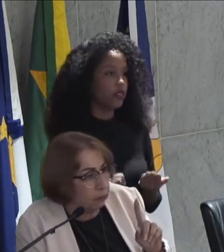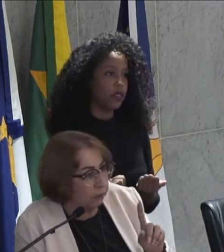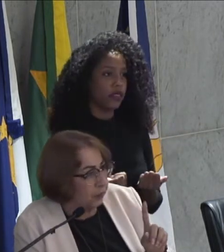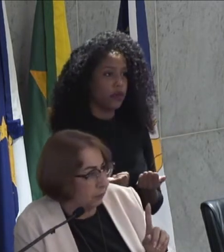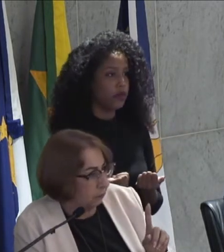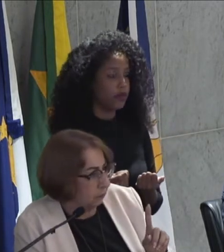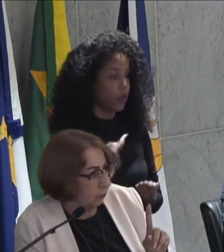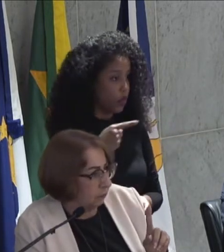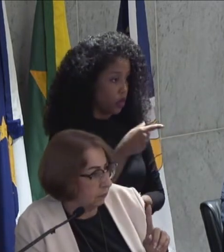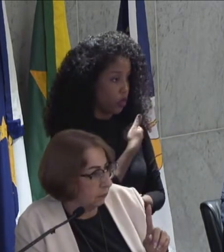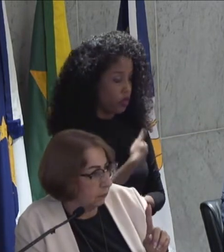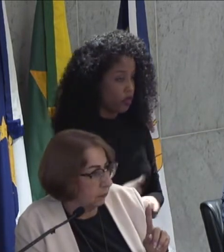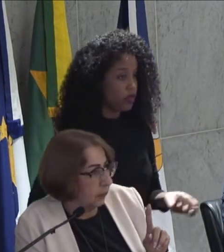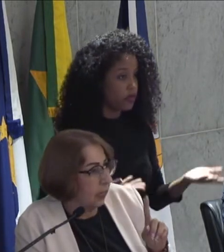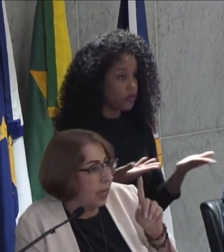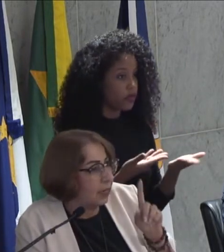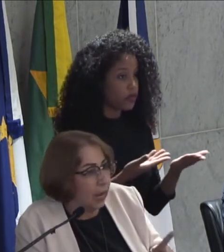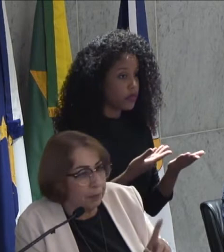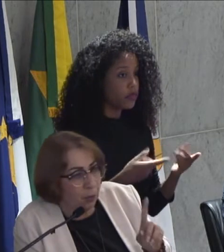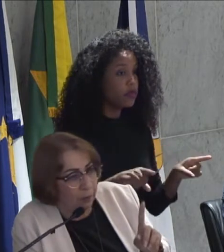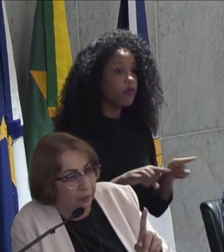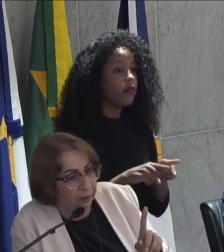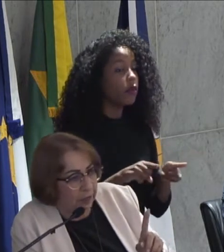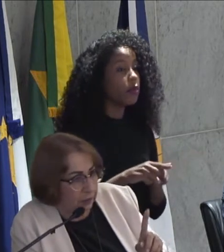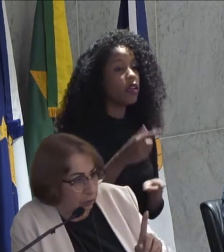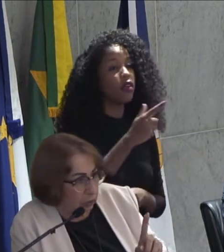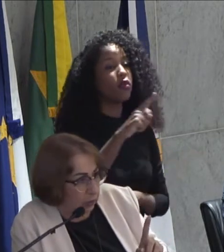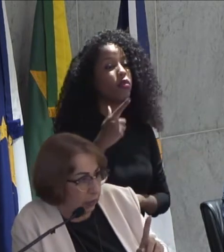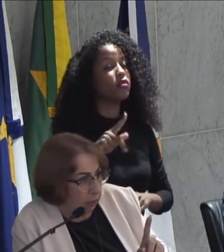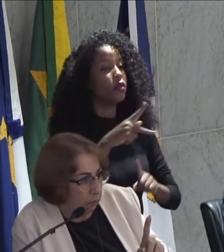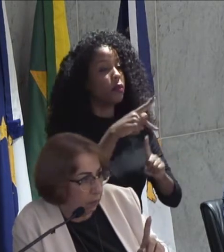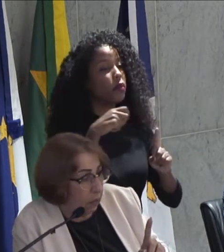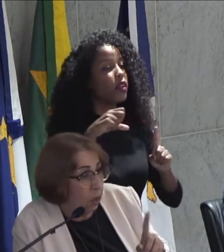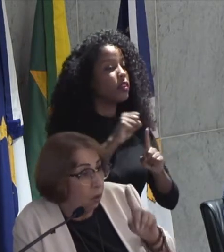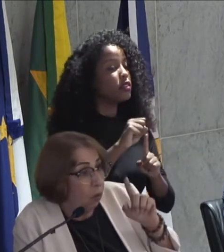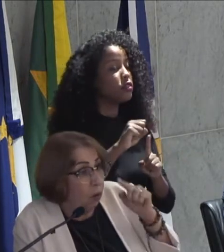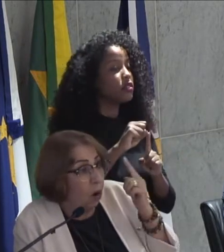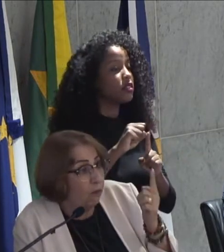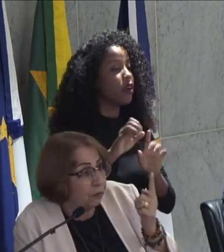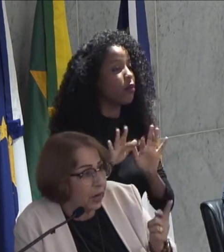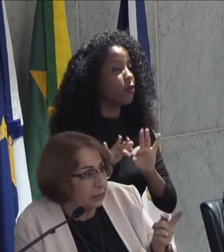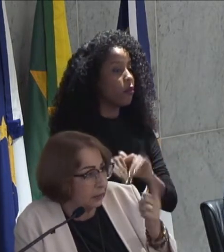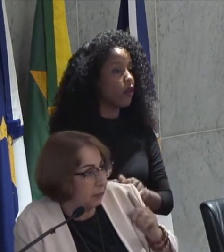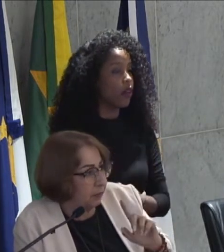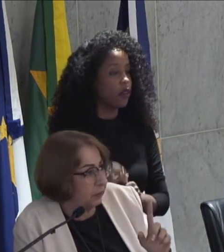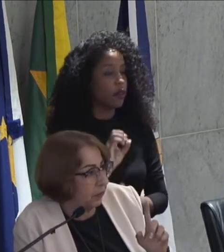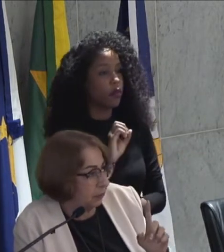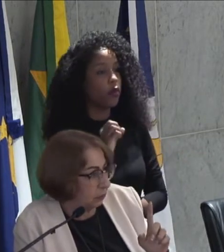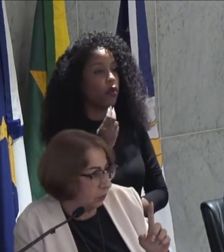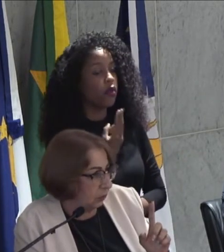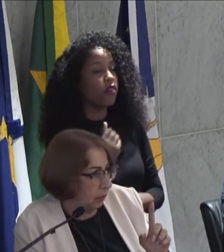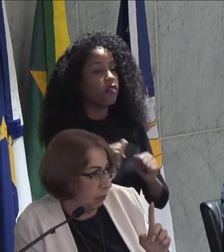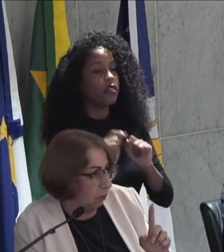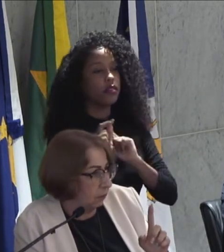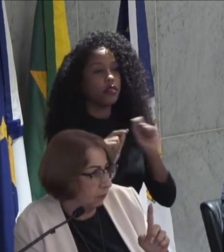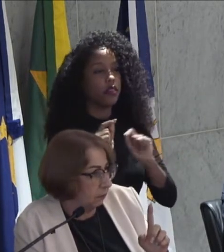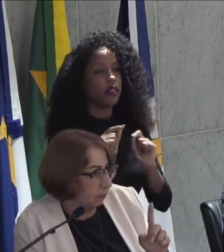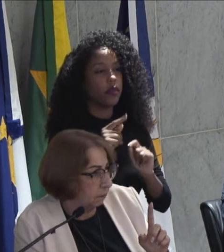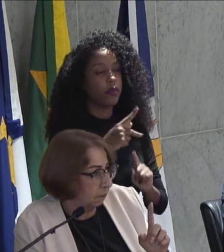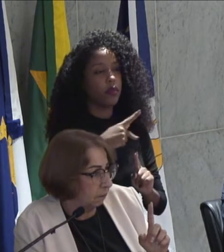qualquer governo acabe com a Previdência Social ou faça da Previdência Social